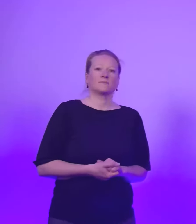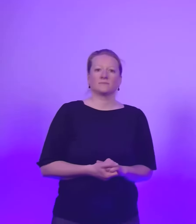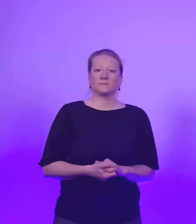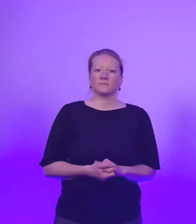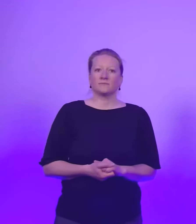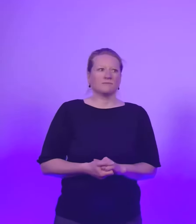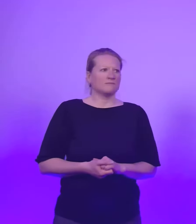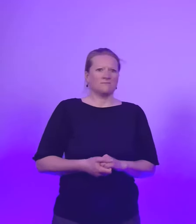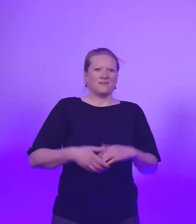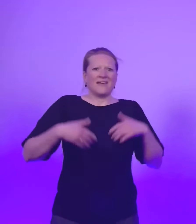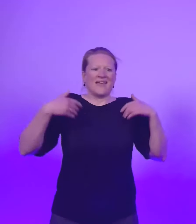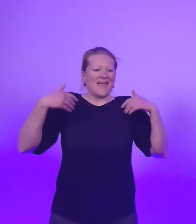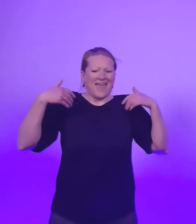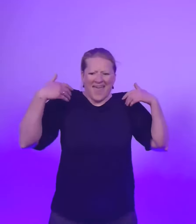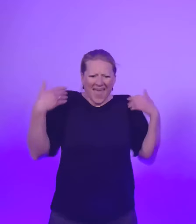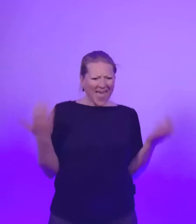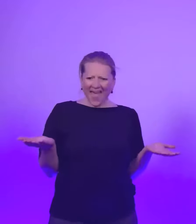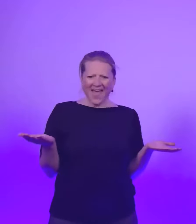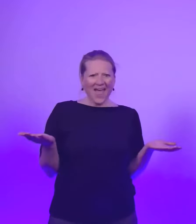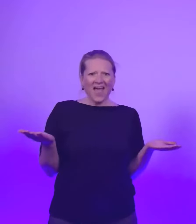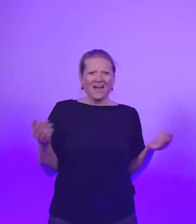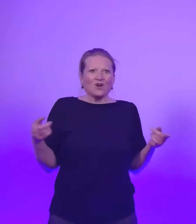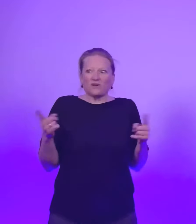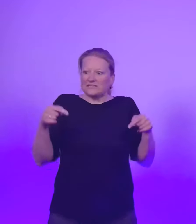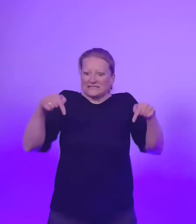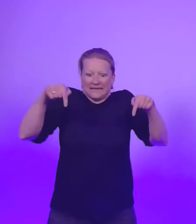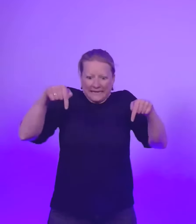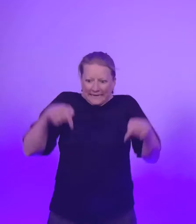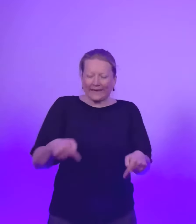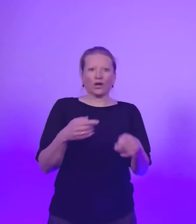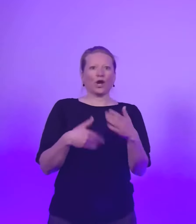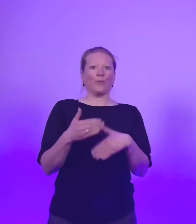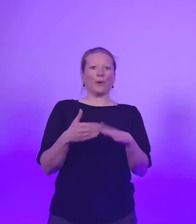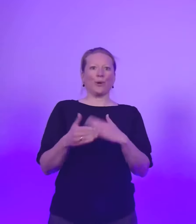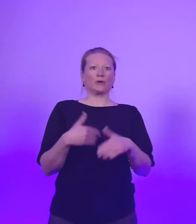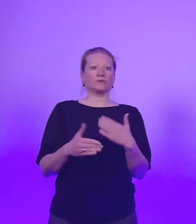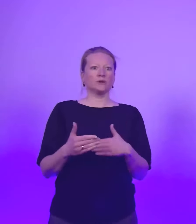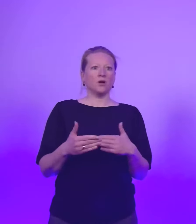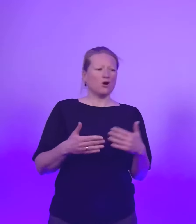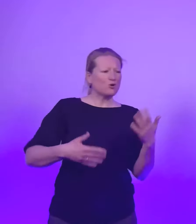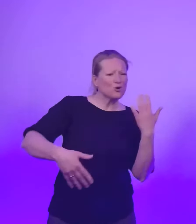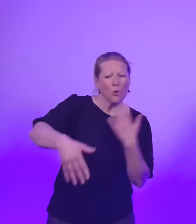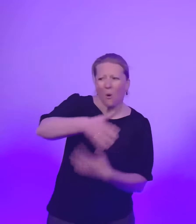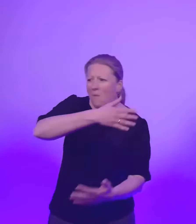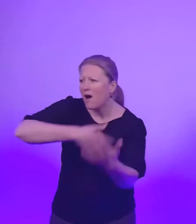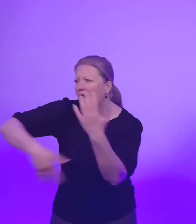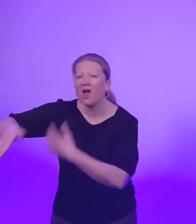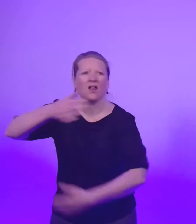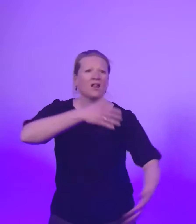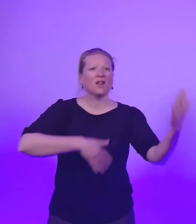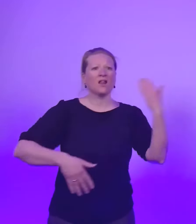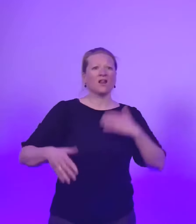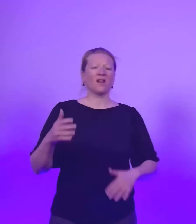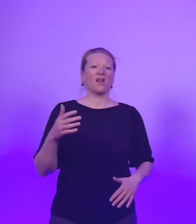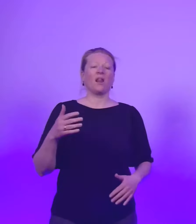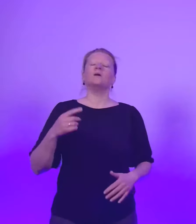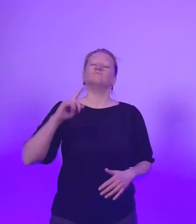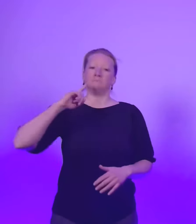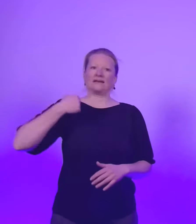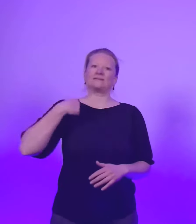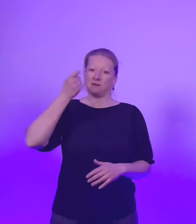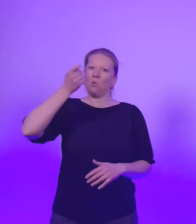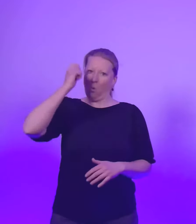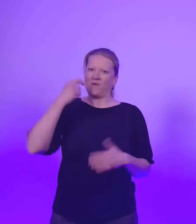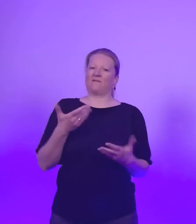Huh? Wat is hier nou weer gebeurd? Wat een rotzooi! Dat zou Olly alweer zijn geweest met zijn